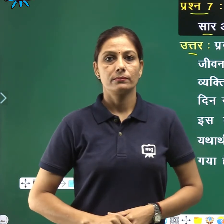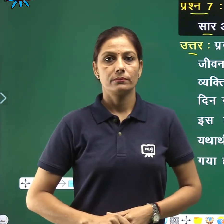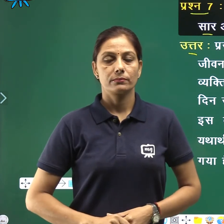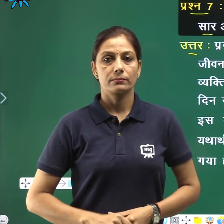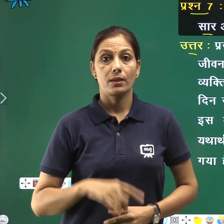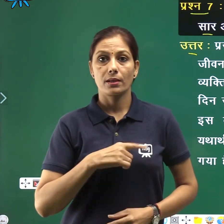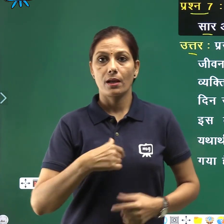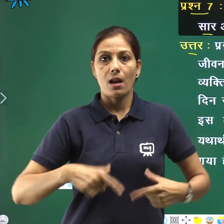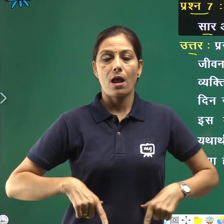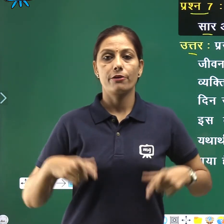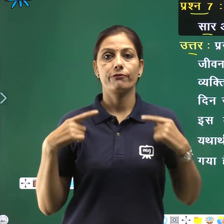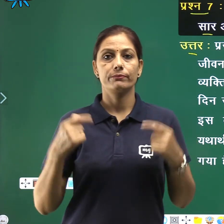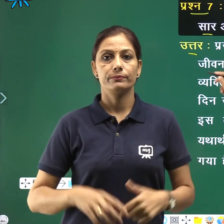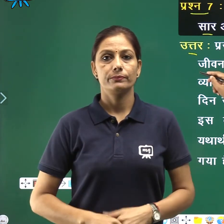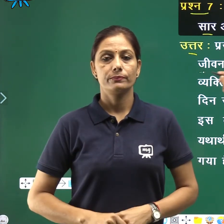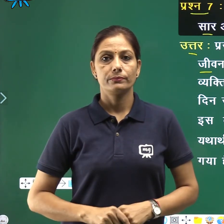यह जीवन